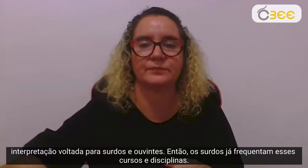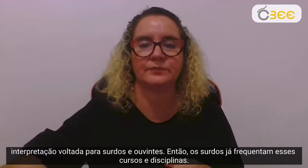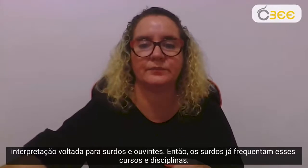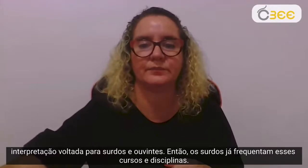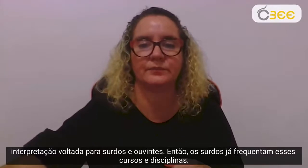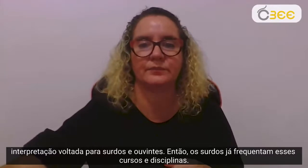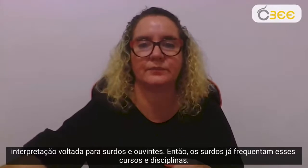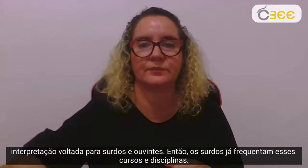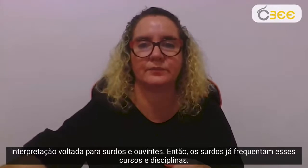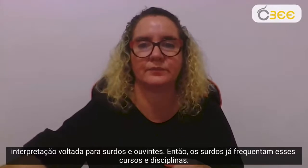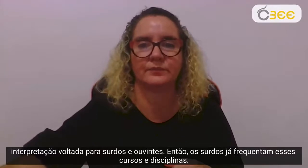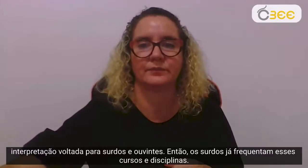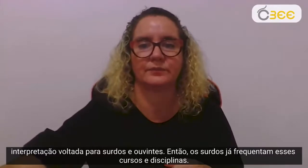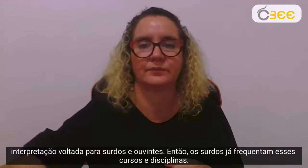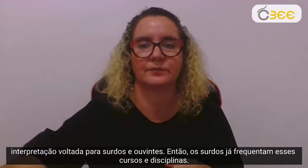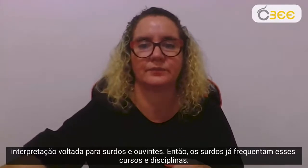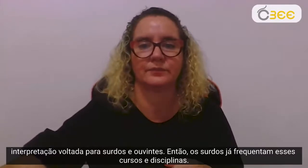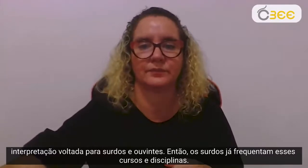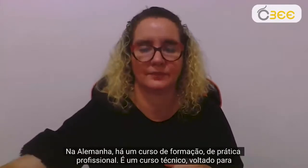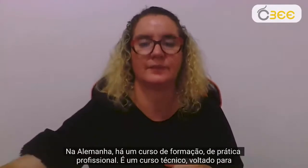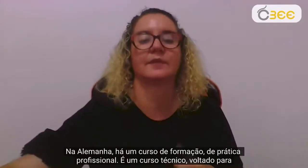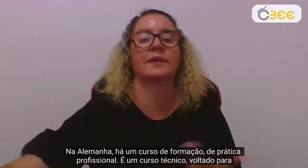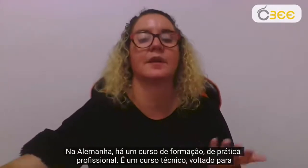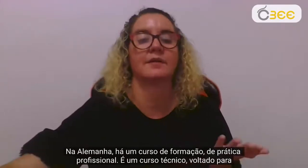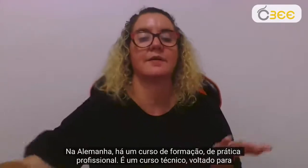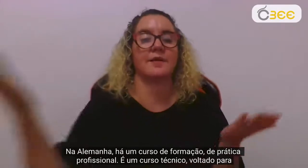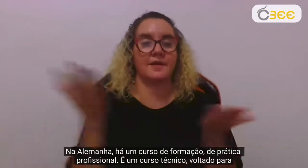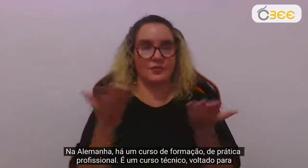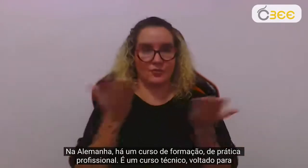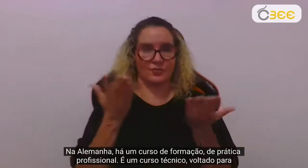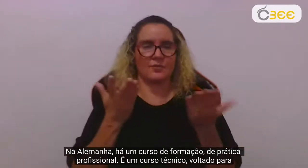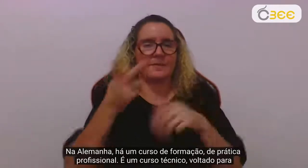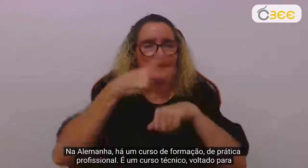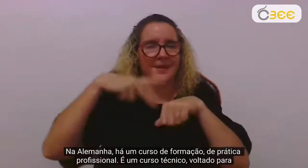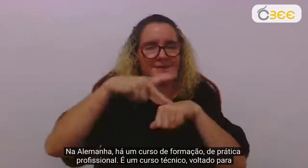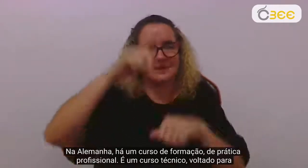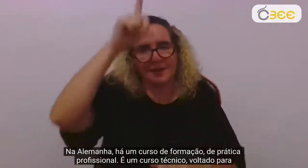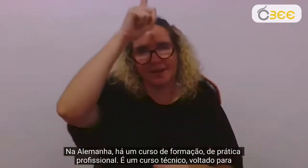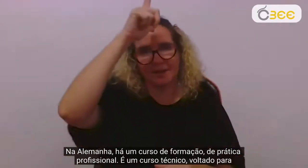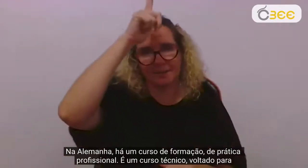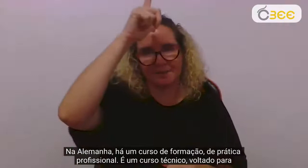os surdos já frequentam esses cursos e disciplinas.